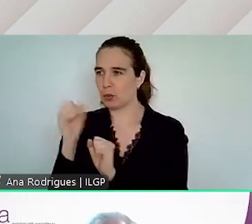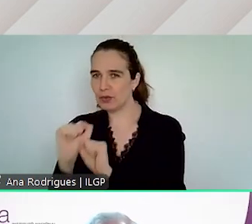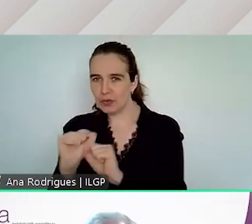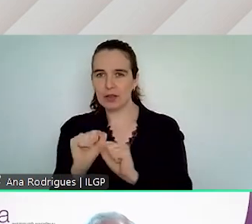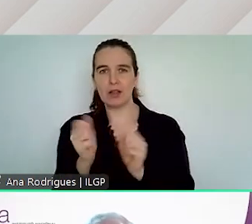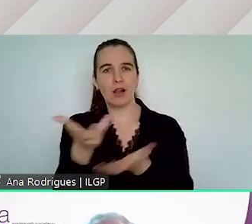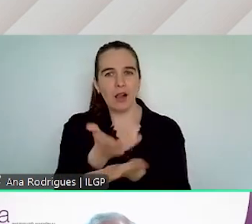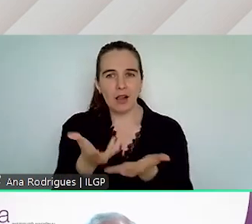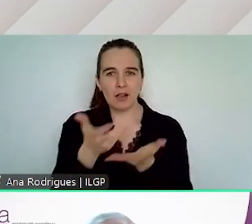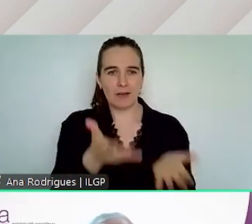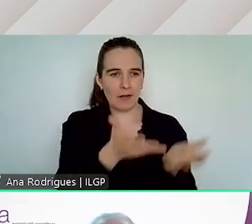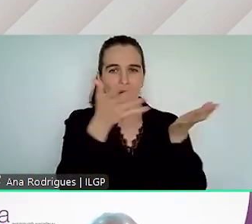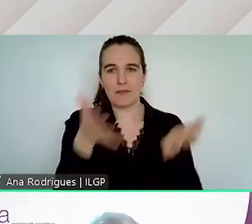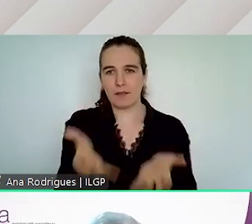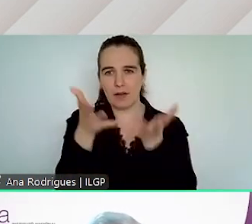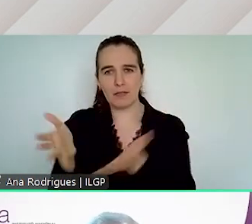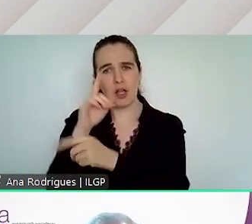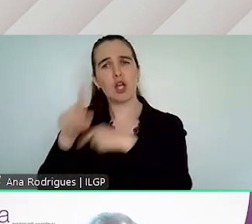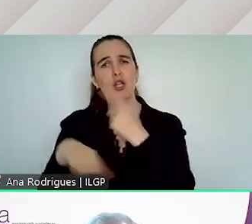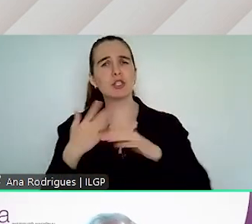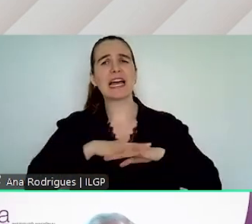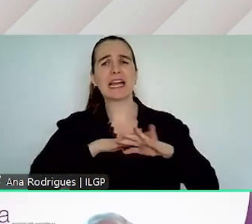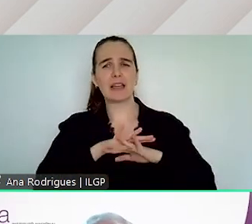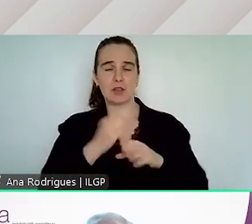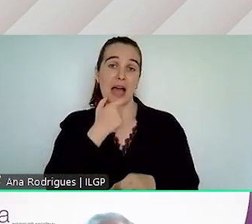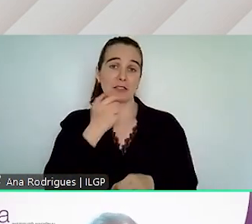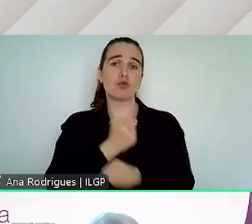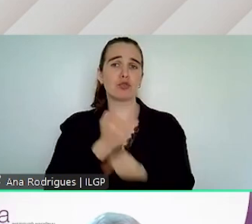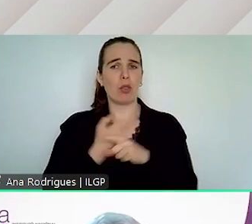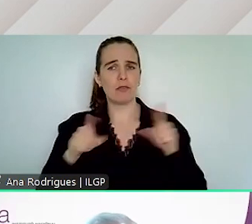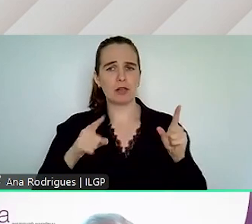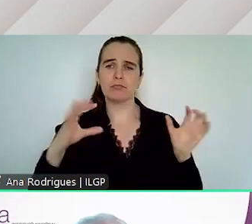redes colaborativas para as diferentes funções? Para a função de